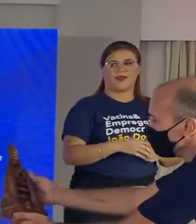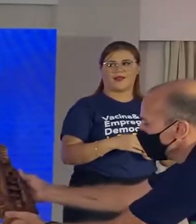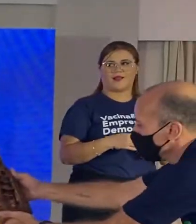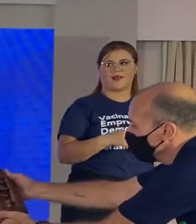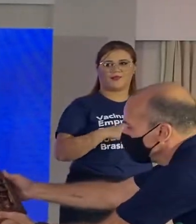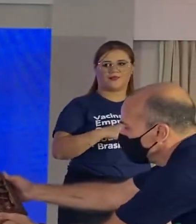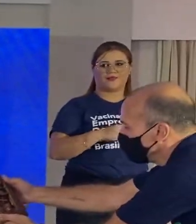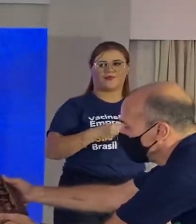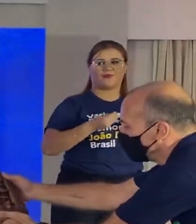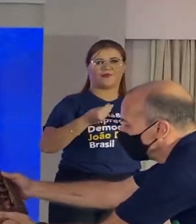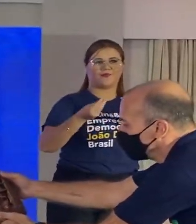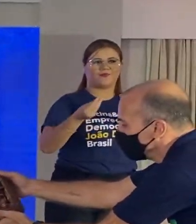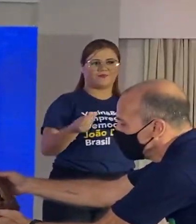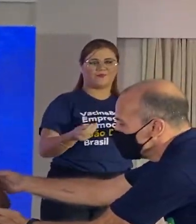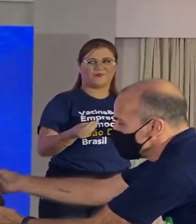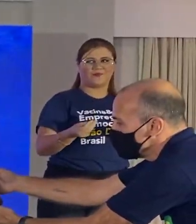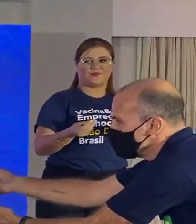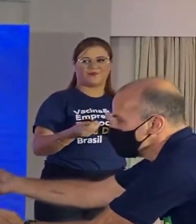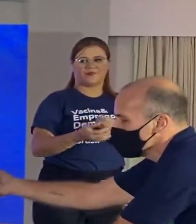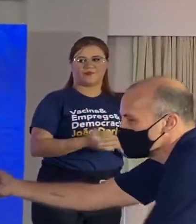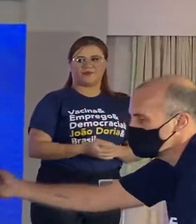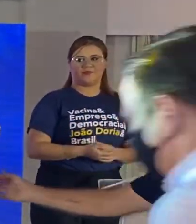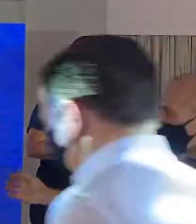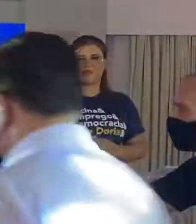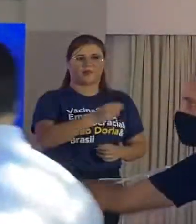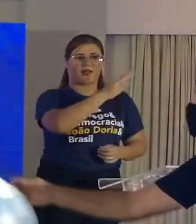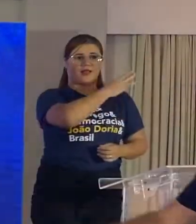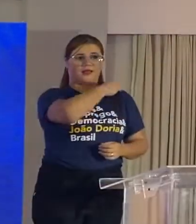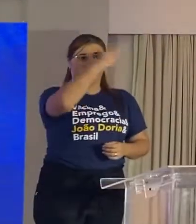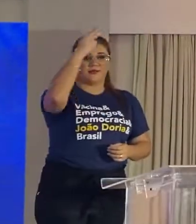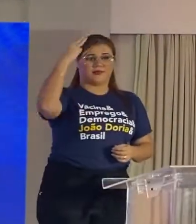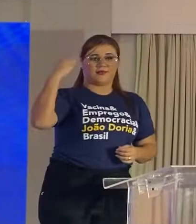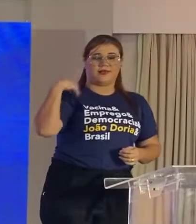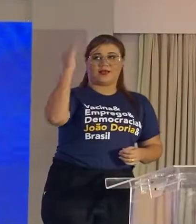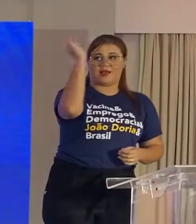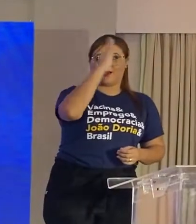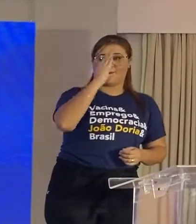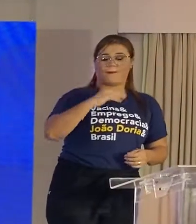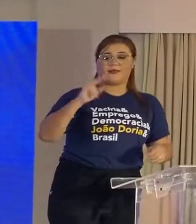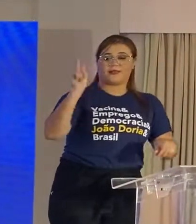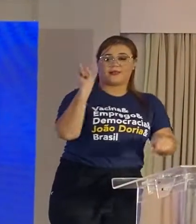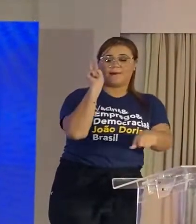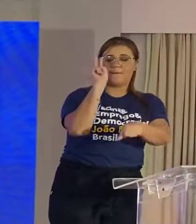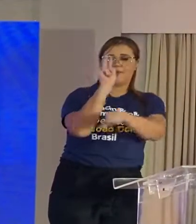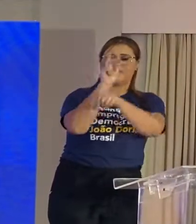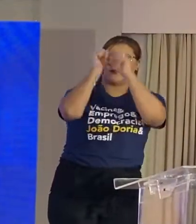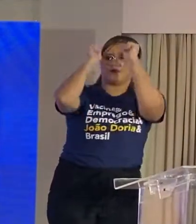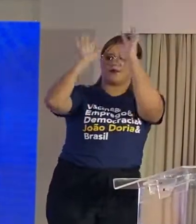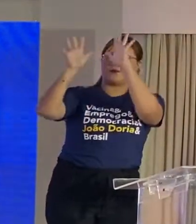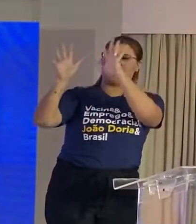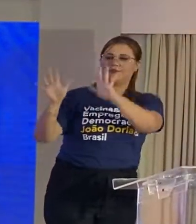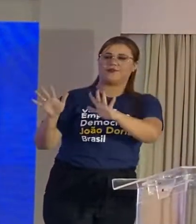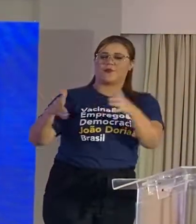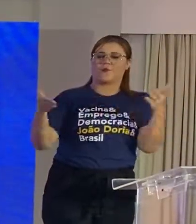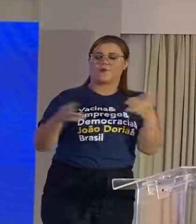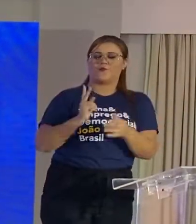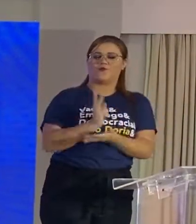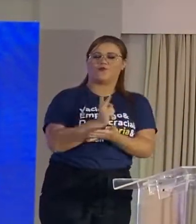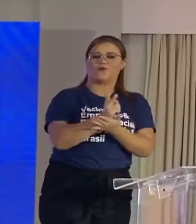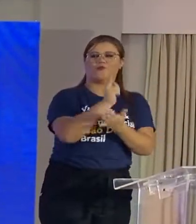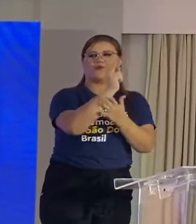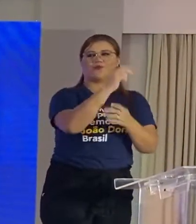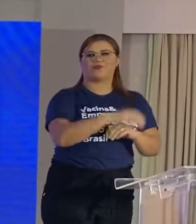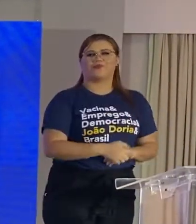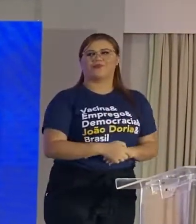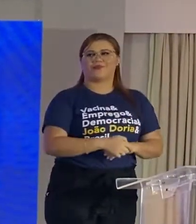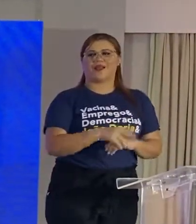padroeira do Brasil para que me proteja lhe abençoe hoje e sempre.